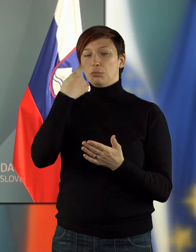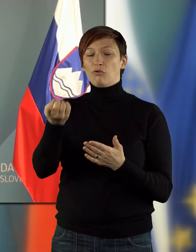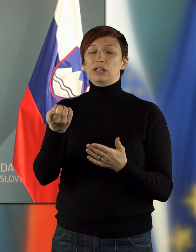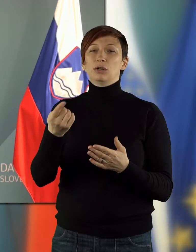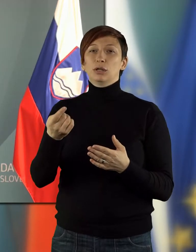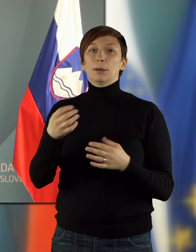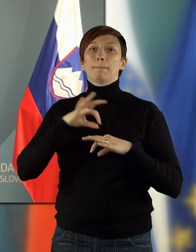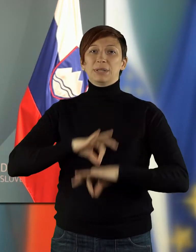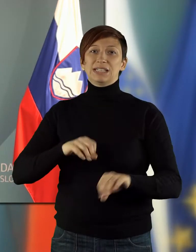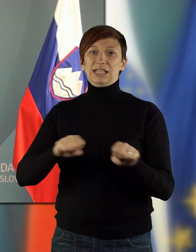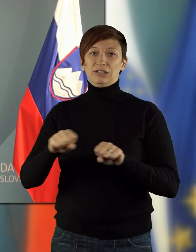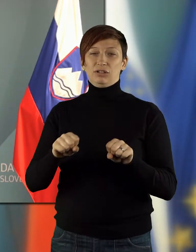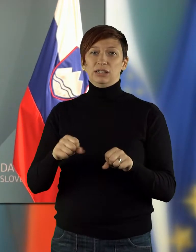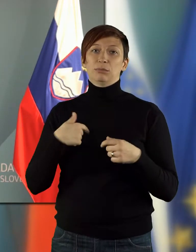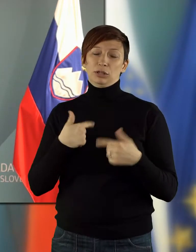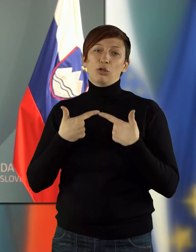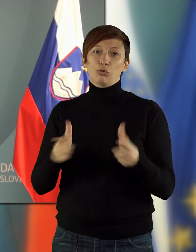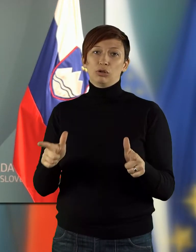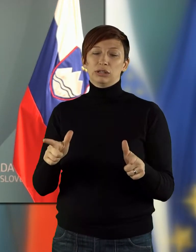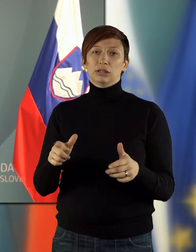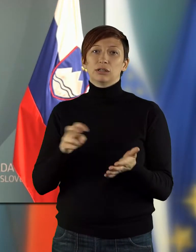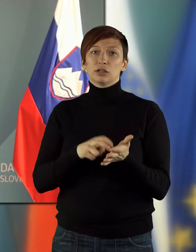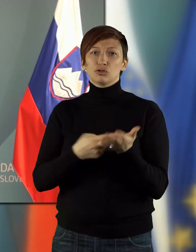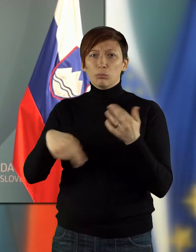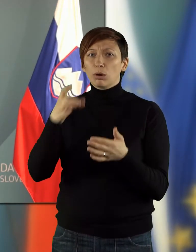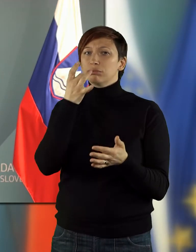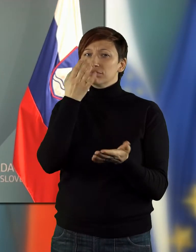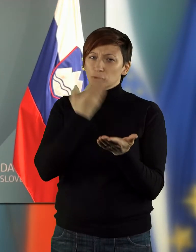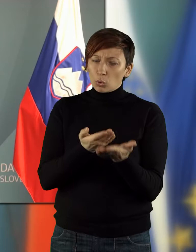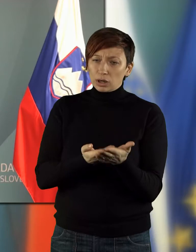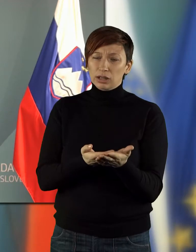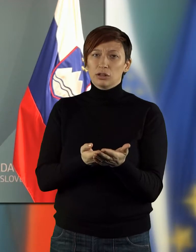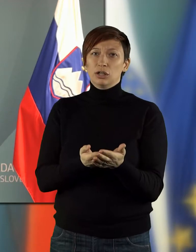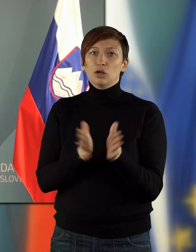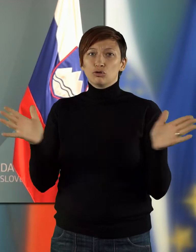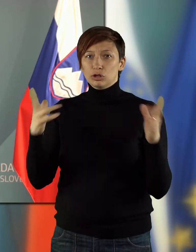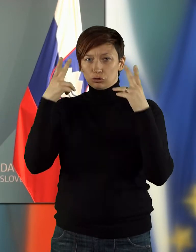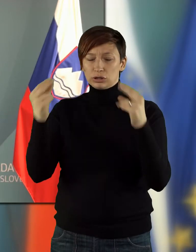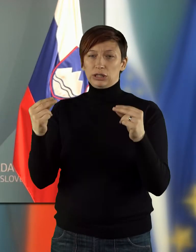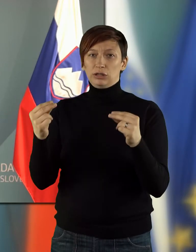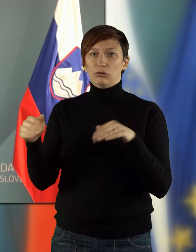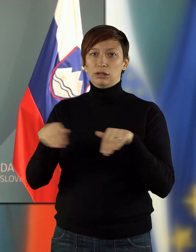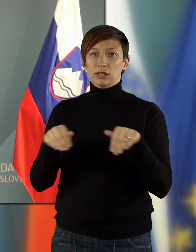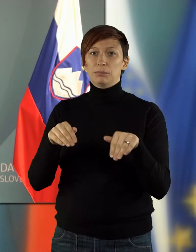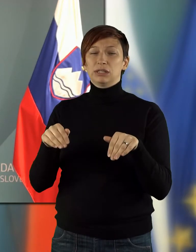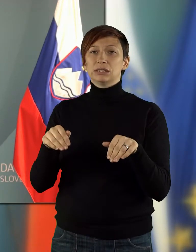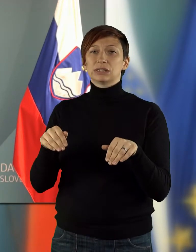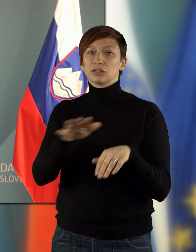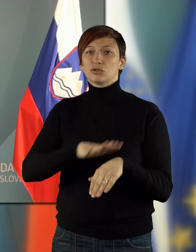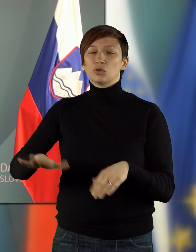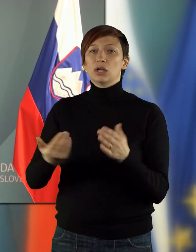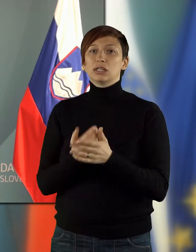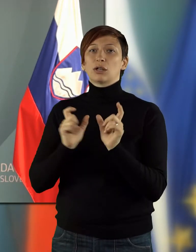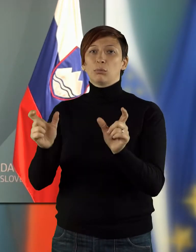podal že predsednik vlade. Dovolite pa mi vse en, da še bolj konkretiziram nekoliko širšo sliko na Ministrstvo